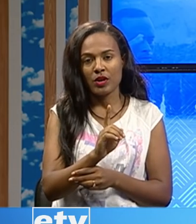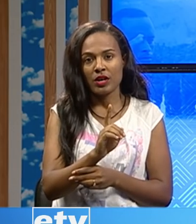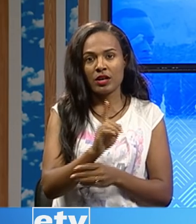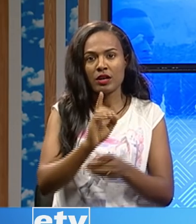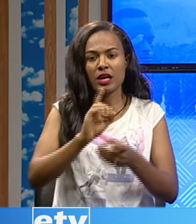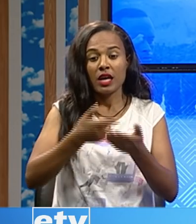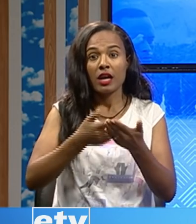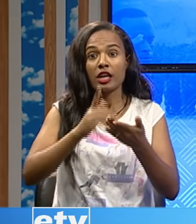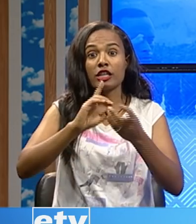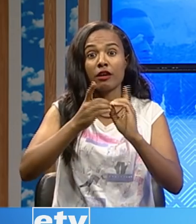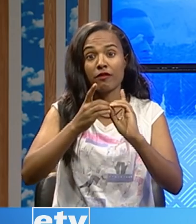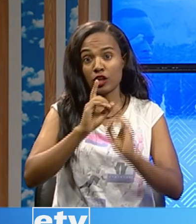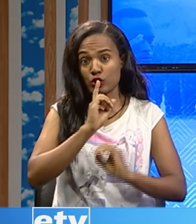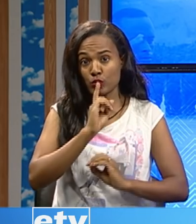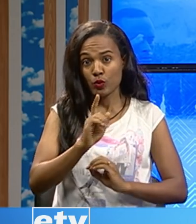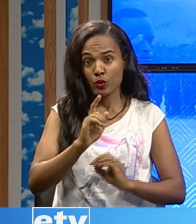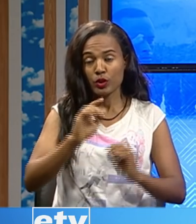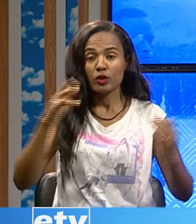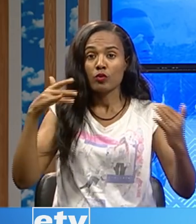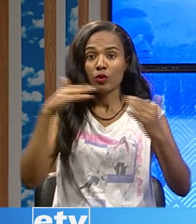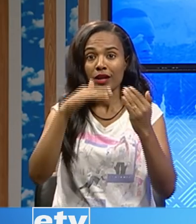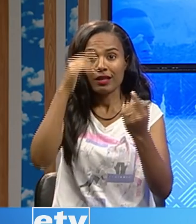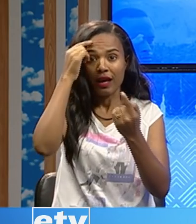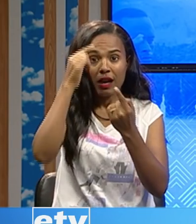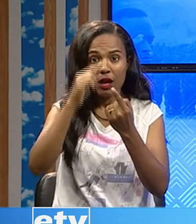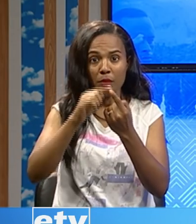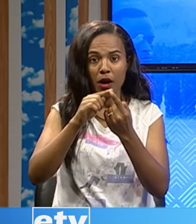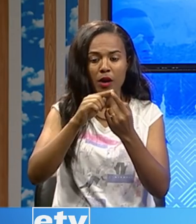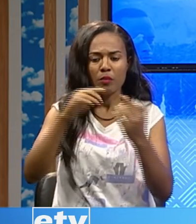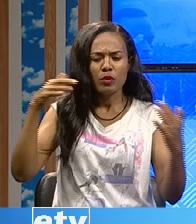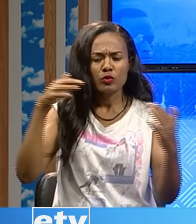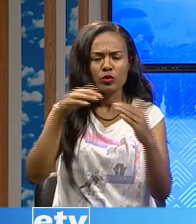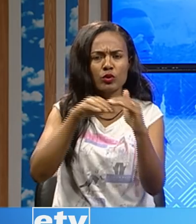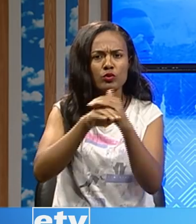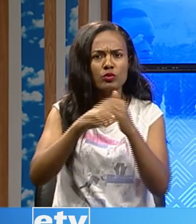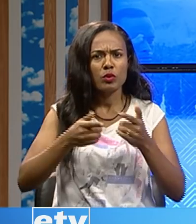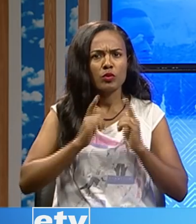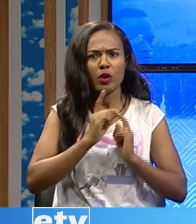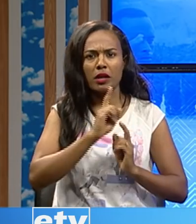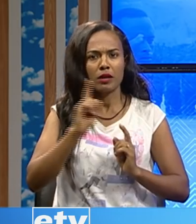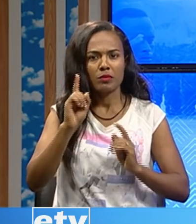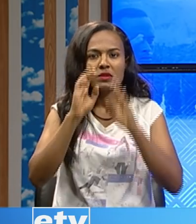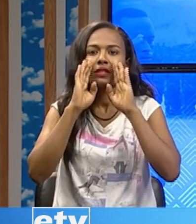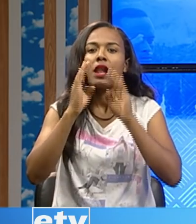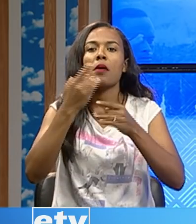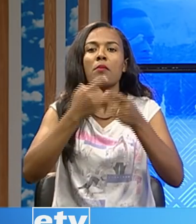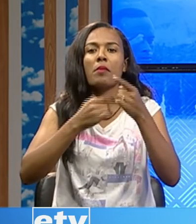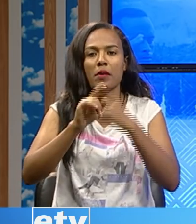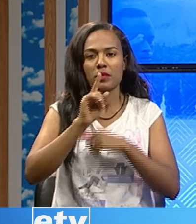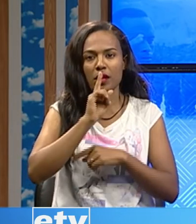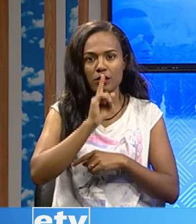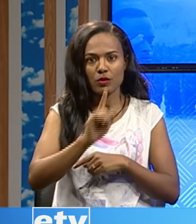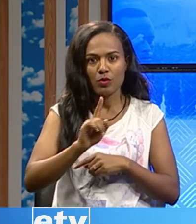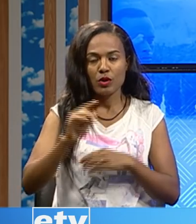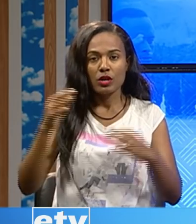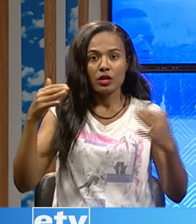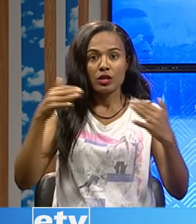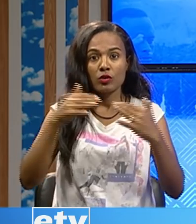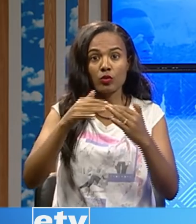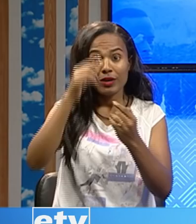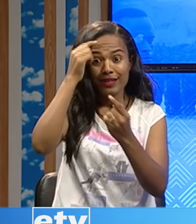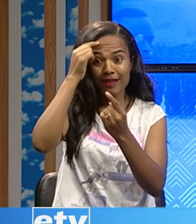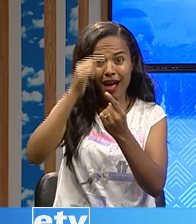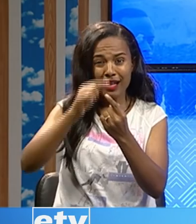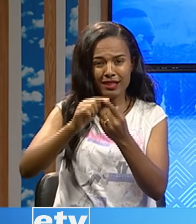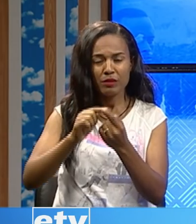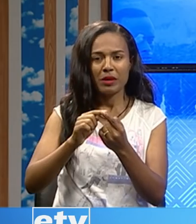ዴፊኒሽኑ ነው ይሄ። የጦርነት ዓላማ ግን በጦርነት መኖር አይደለም። የጦርነት ዓላማ ሰላም ማምጣት ነው። የጦርነት አልቲሜት ዓላማ